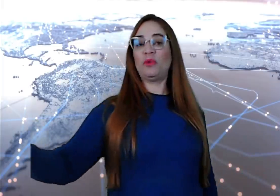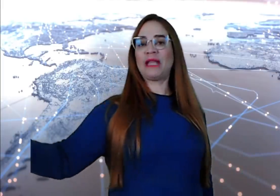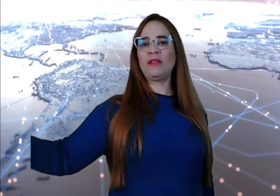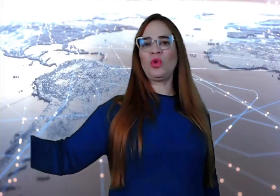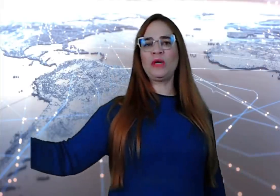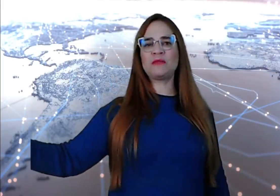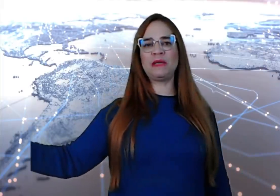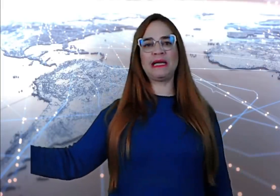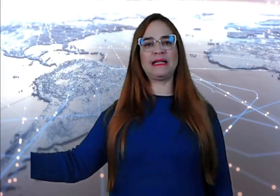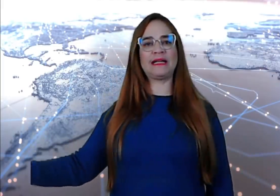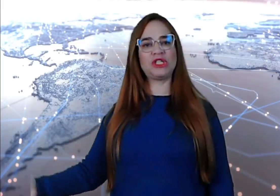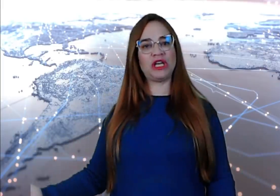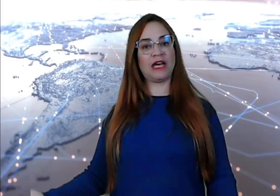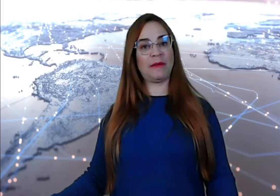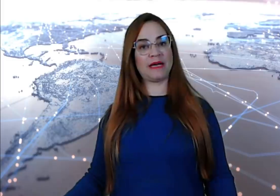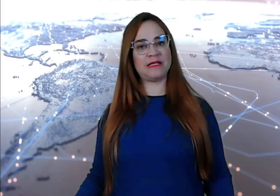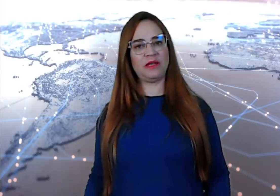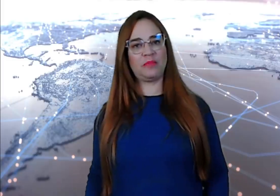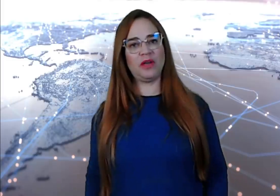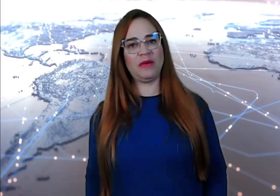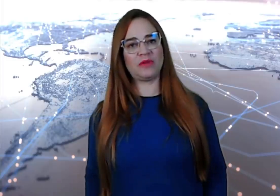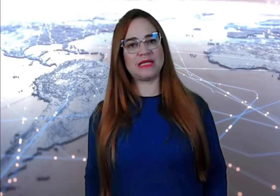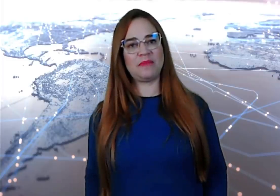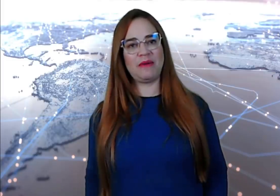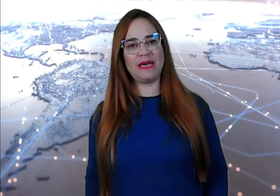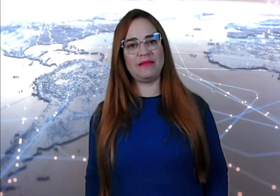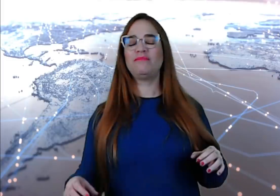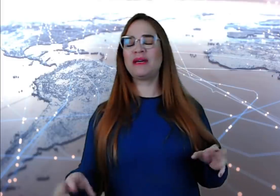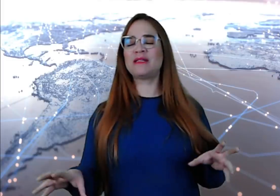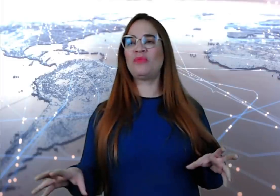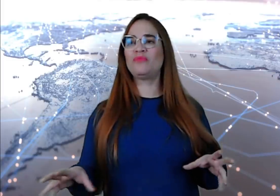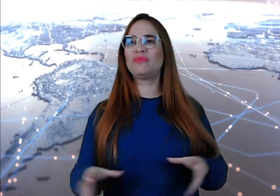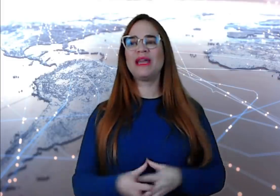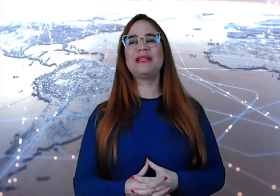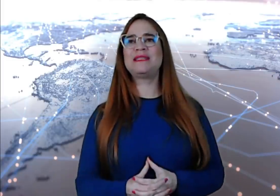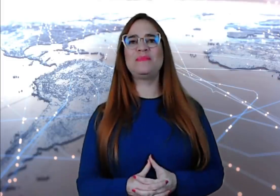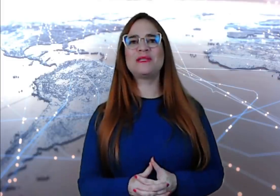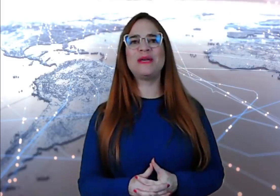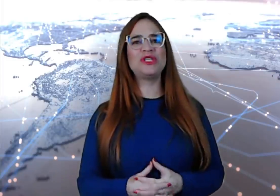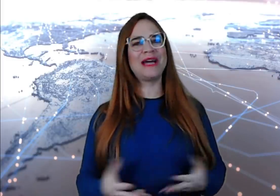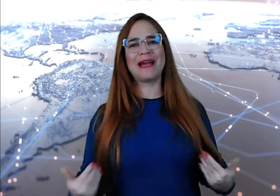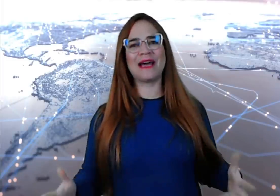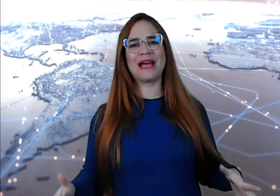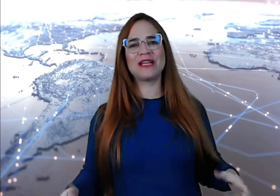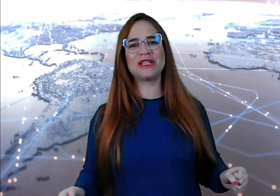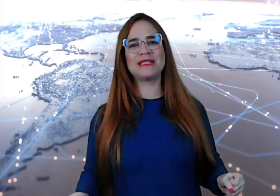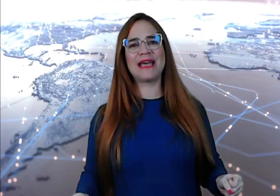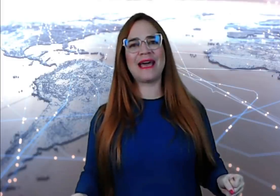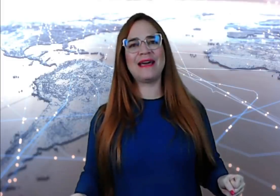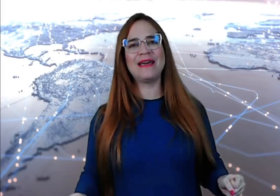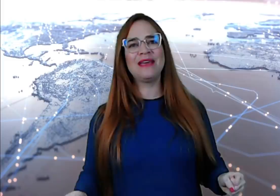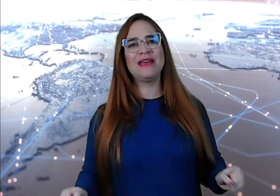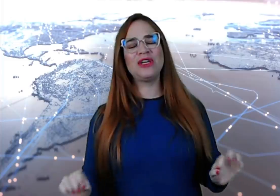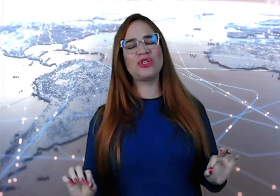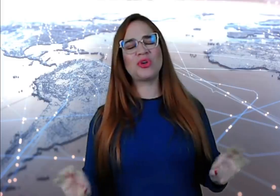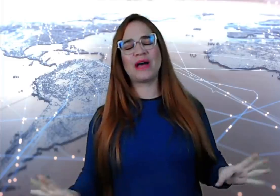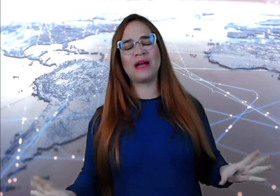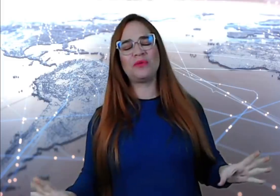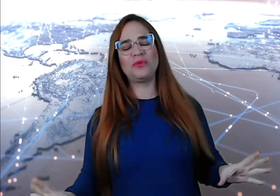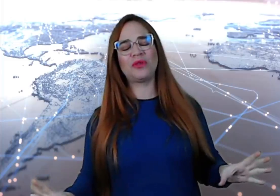deputado Luiz Pilantra chega para seu depoimento à CPI. Mas não, eles simplesmente encanaram a Kátia cega e chocaram um total